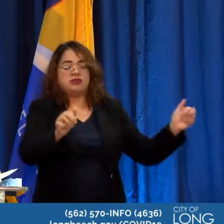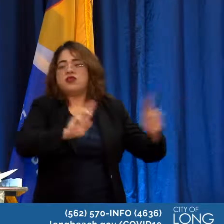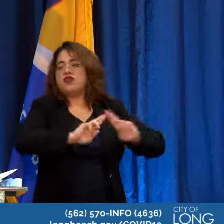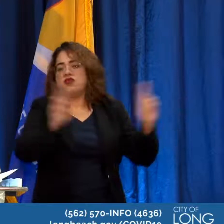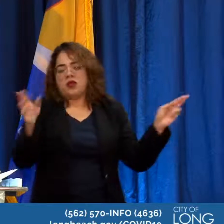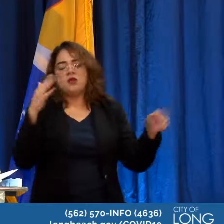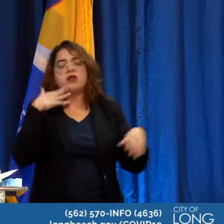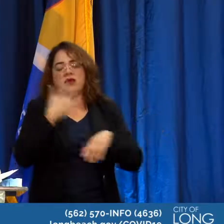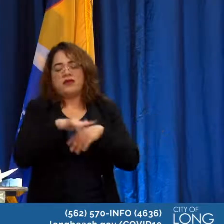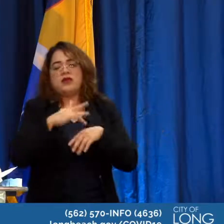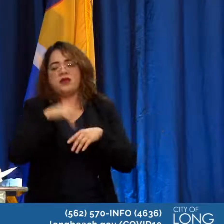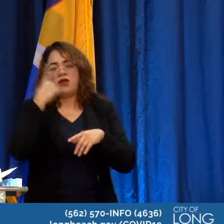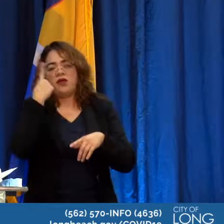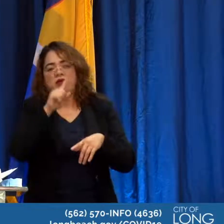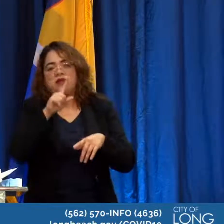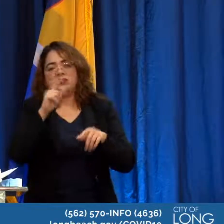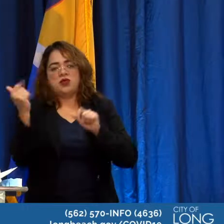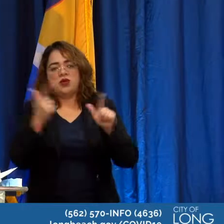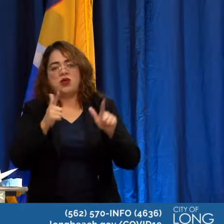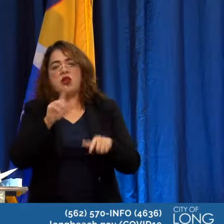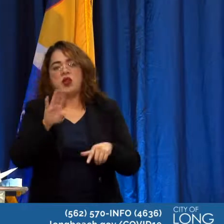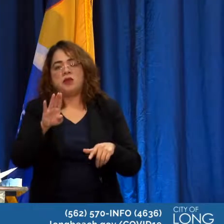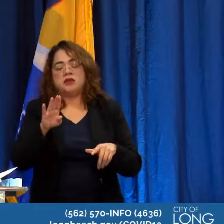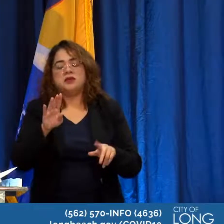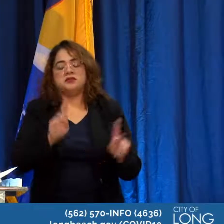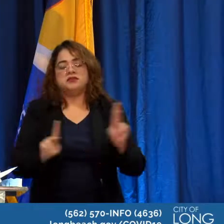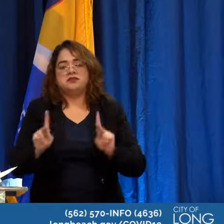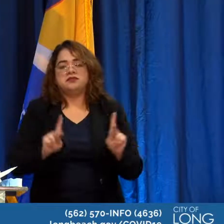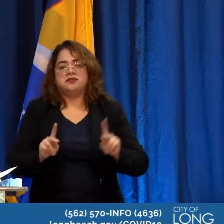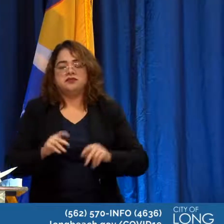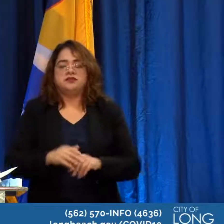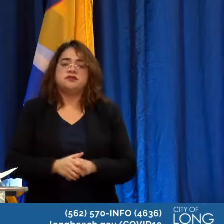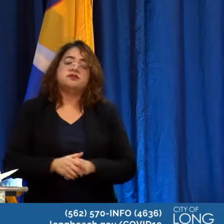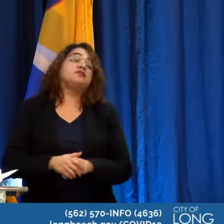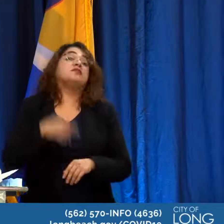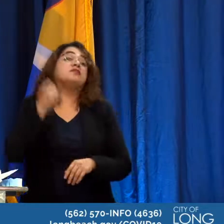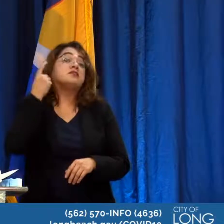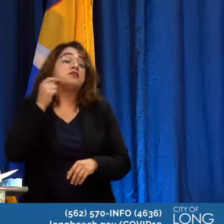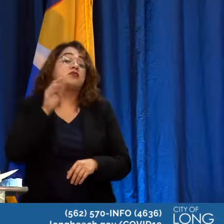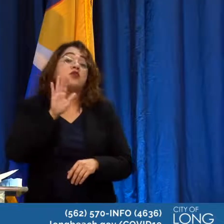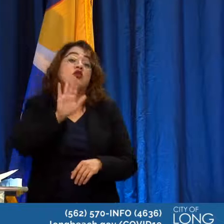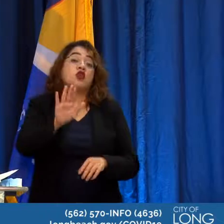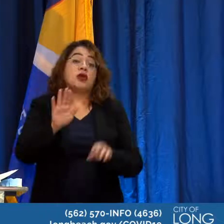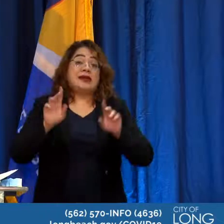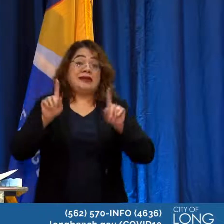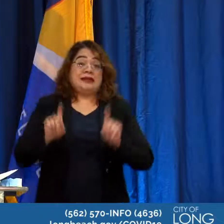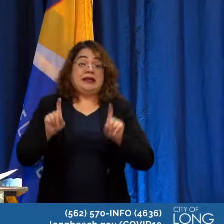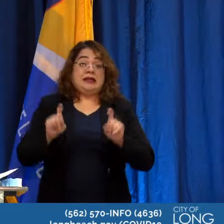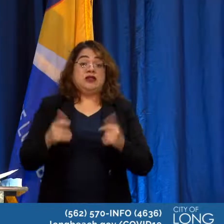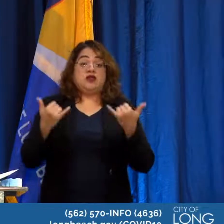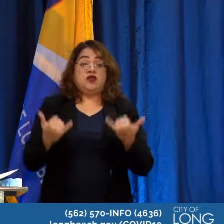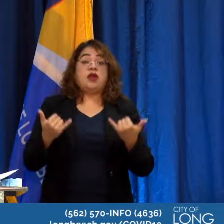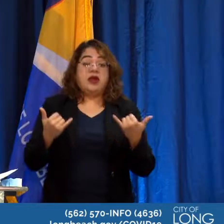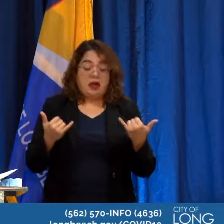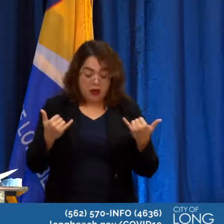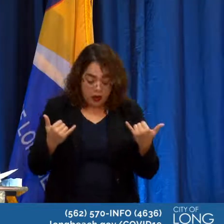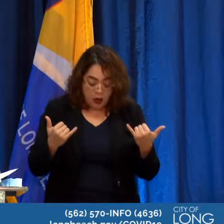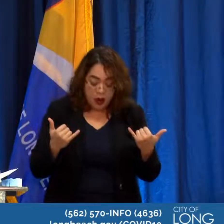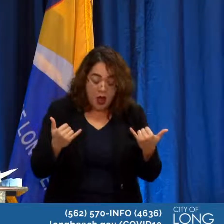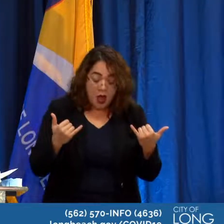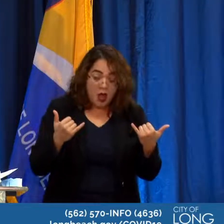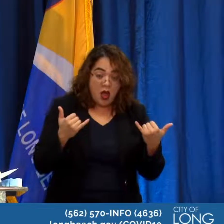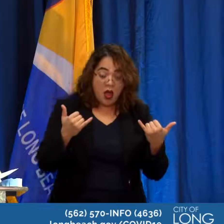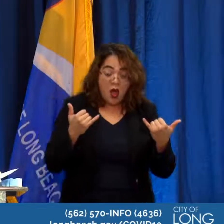prueba para COVID-19, también se le hará la prueba para influenza. Por si tiene síntomas, podemos